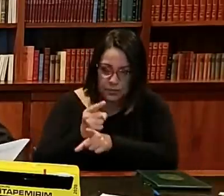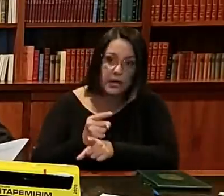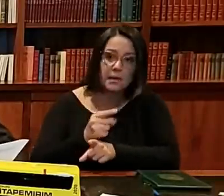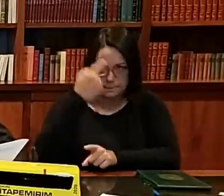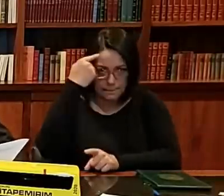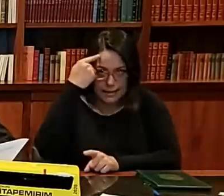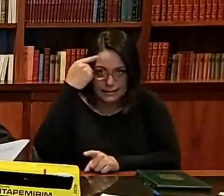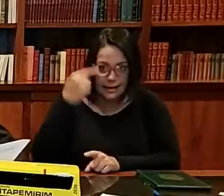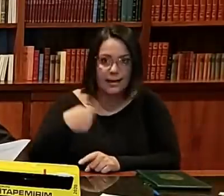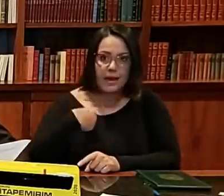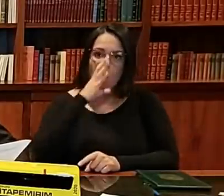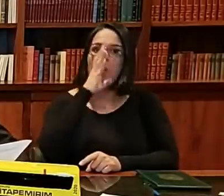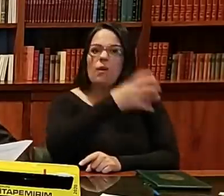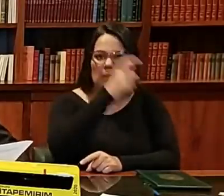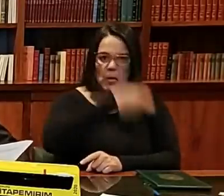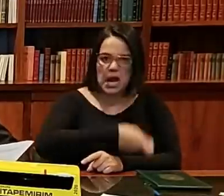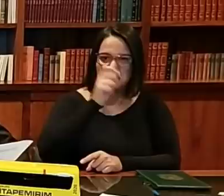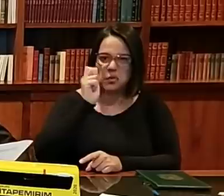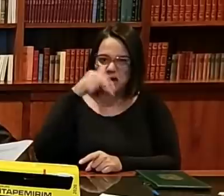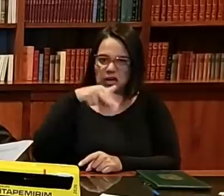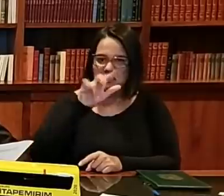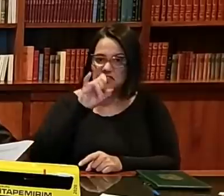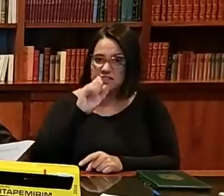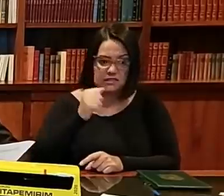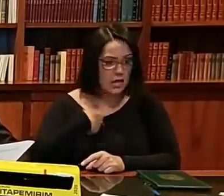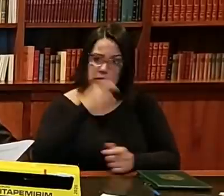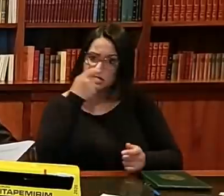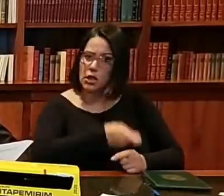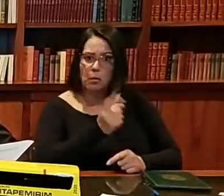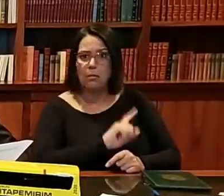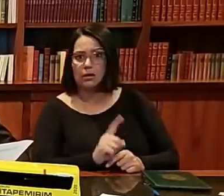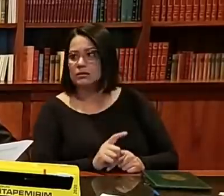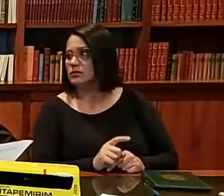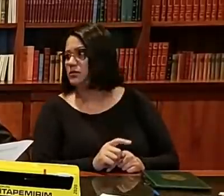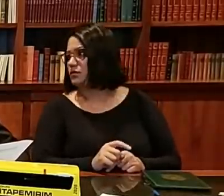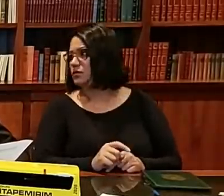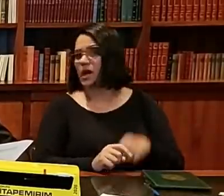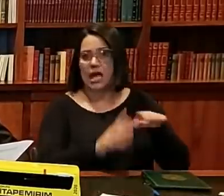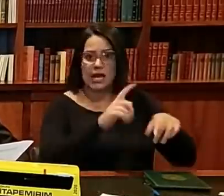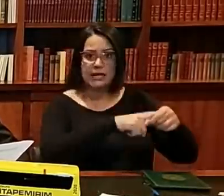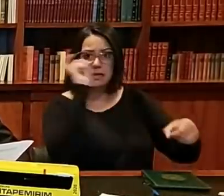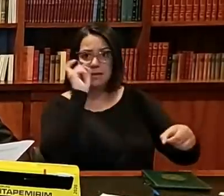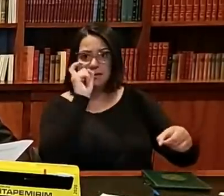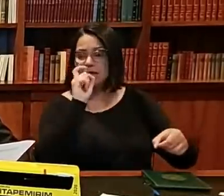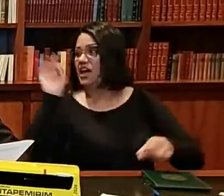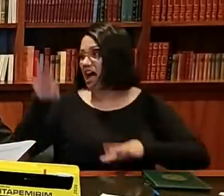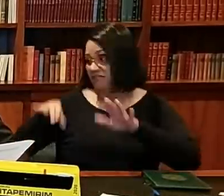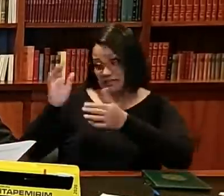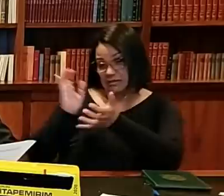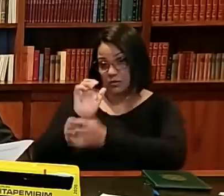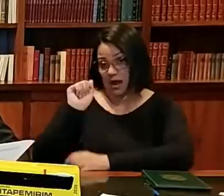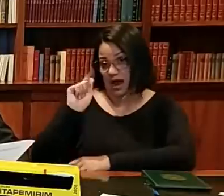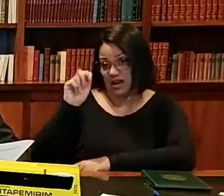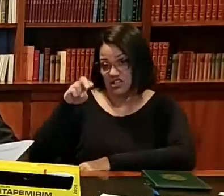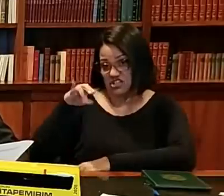mando na Anvisa. A Anvisa, como as agências todas, são independentes. Isso mesmo, Tarcísio? De vez em quando você sofre na mão das tuas agências lá, né? A gente vai. Tem que